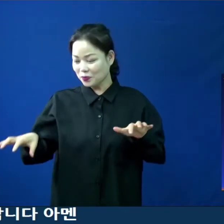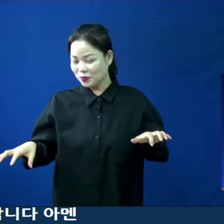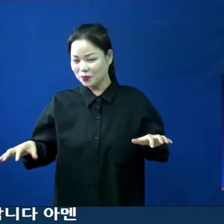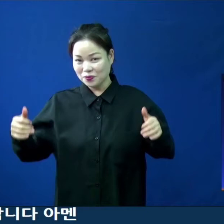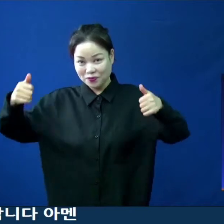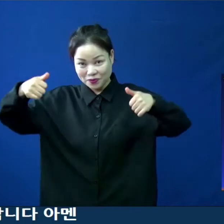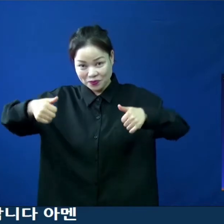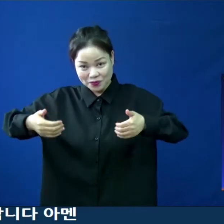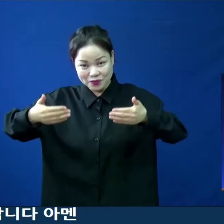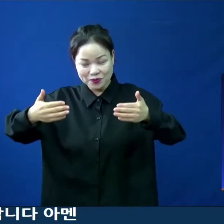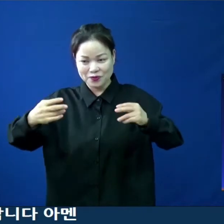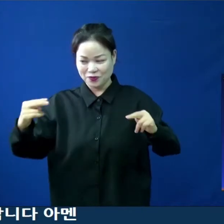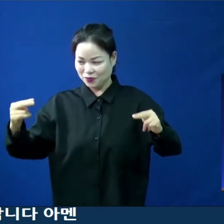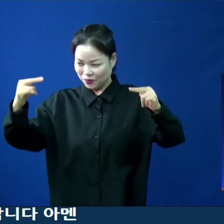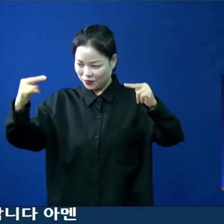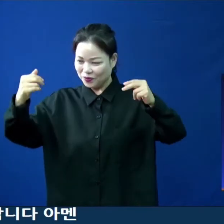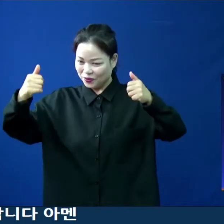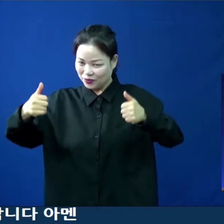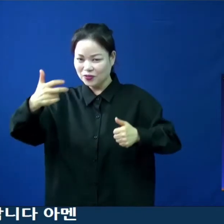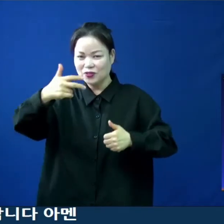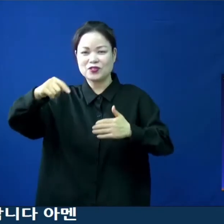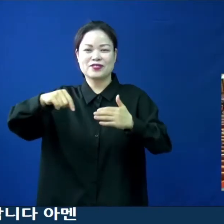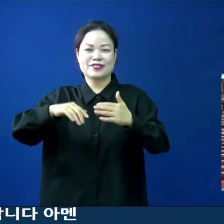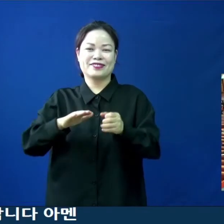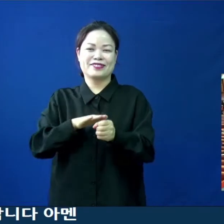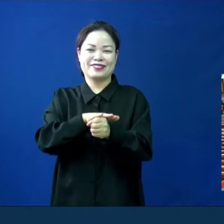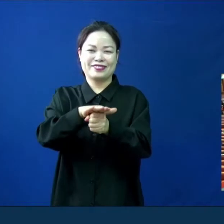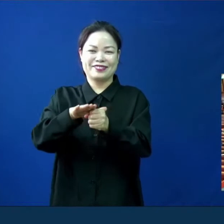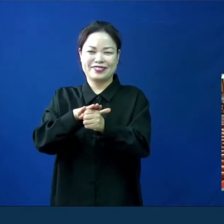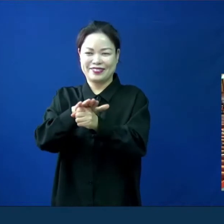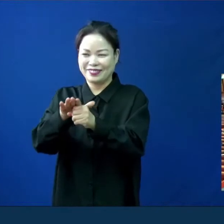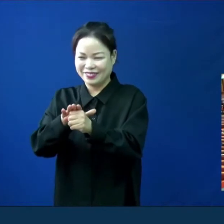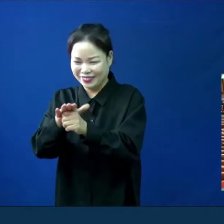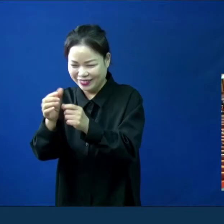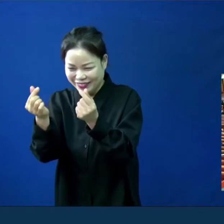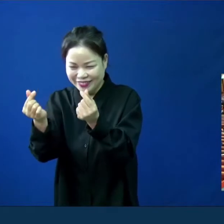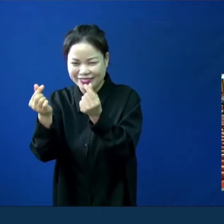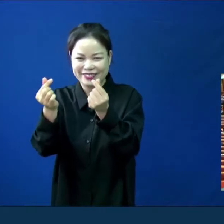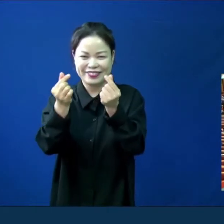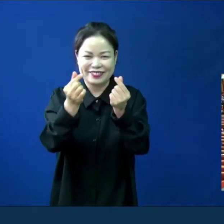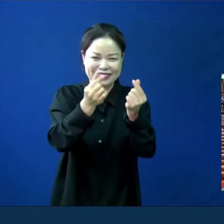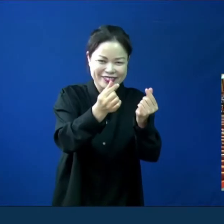분들과 인사하겠습니다. 눈으로 인사합니다. 주 안에서 사랑합니다.